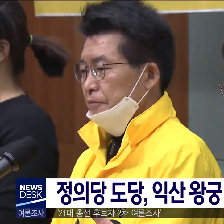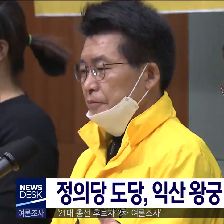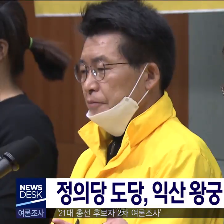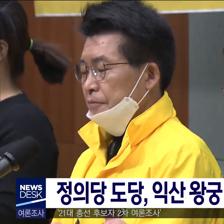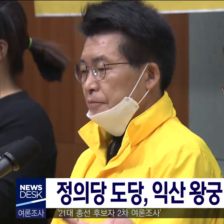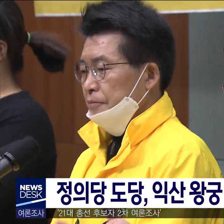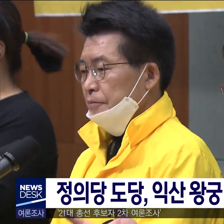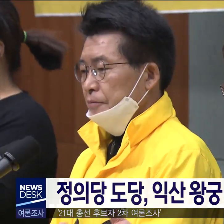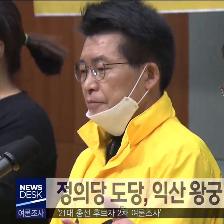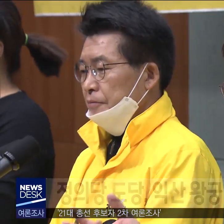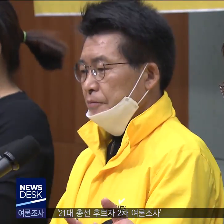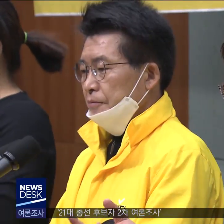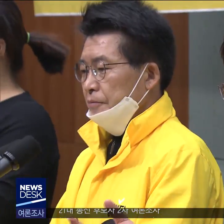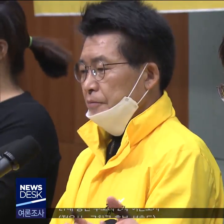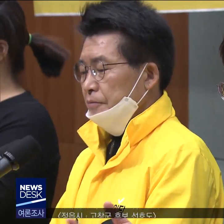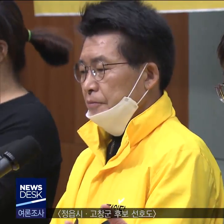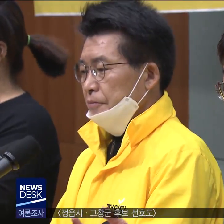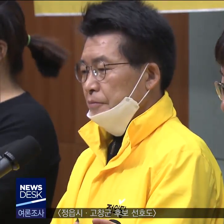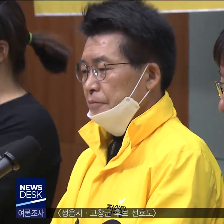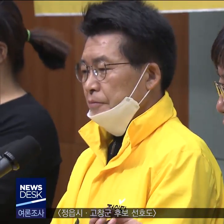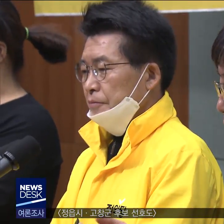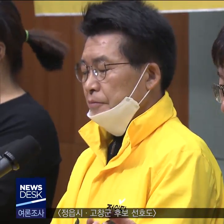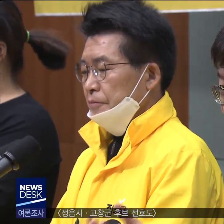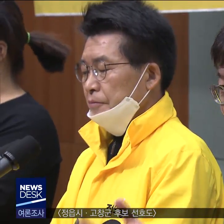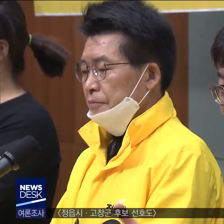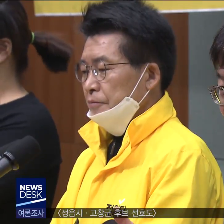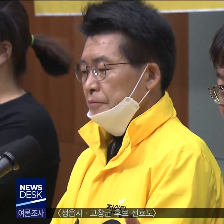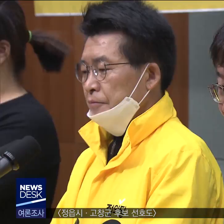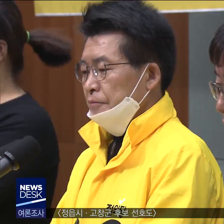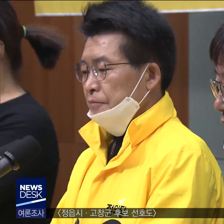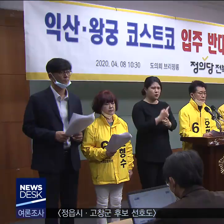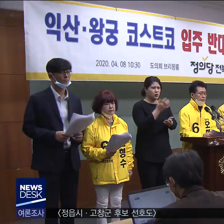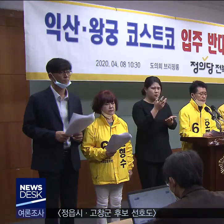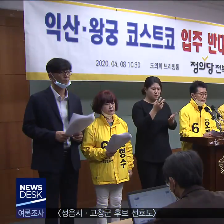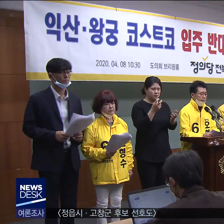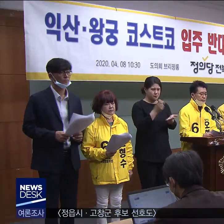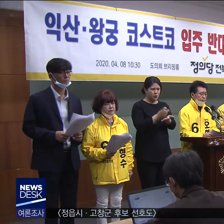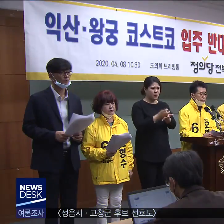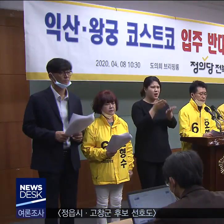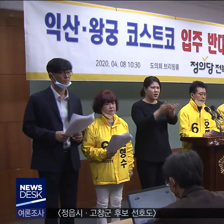수밖에 없다며 총선 후보와 자치단체장들의 입장을 요구했습니다.